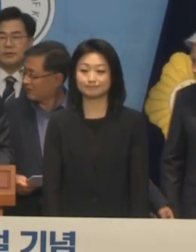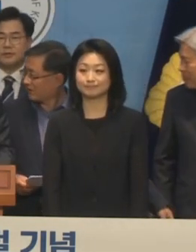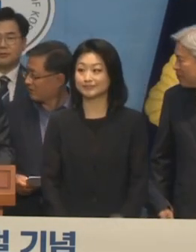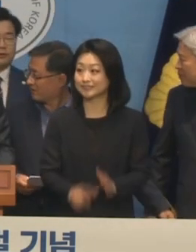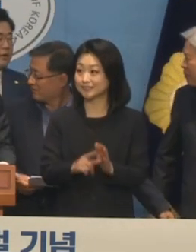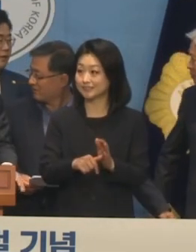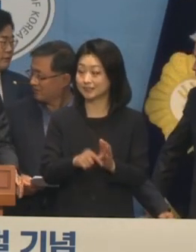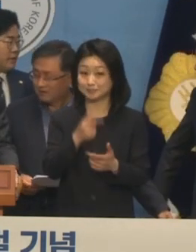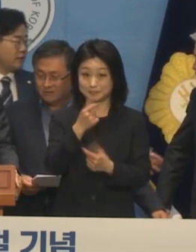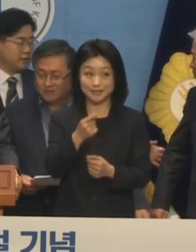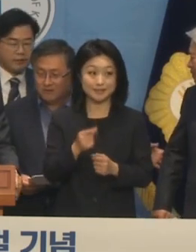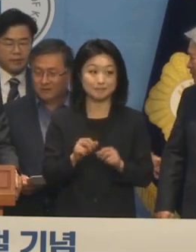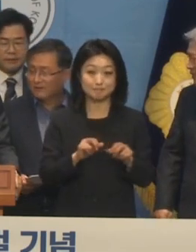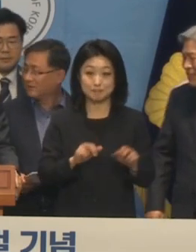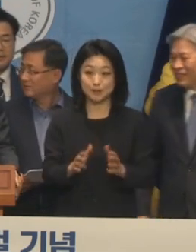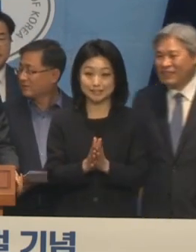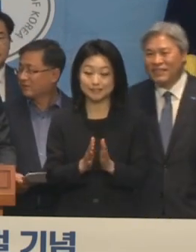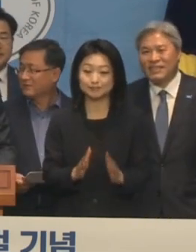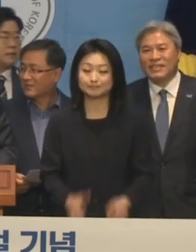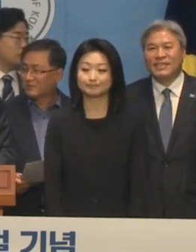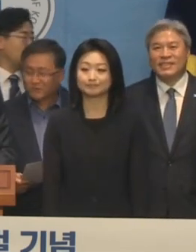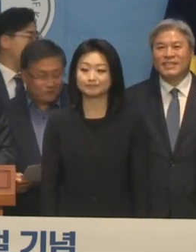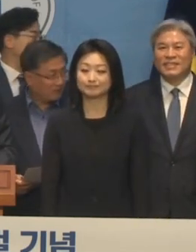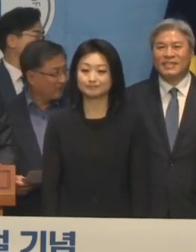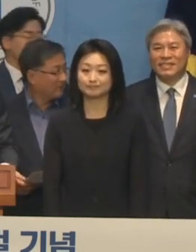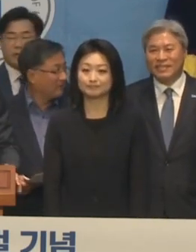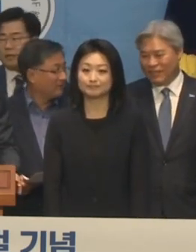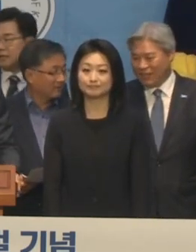바로 기자회견 진행할 수 있도록 하겠습니다.